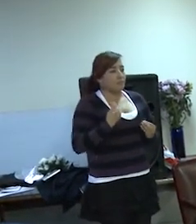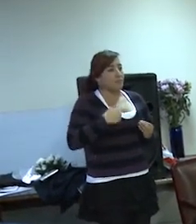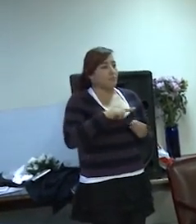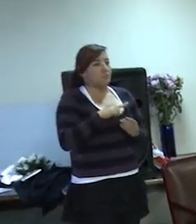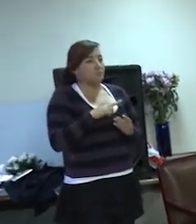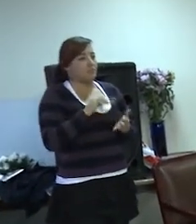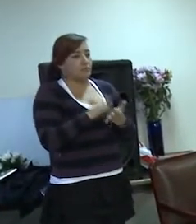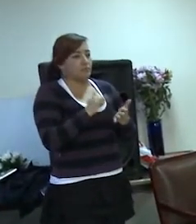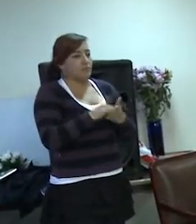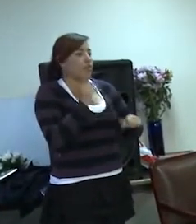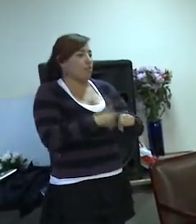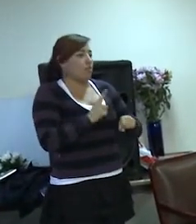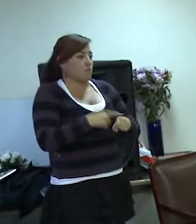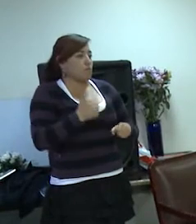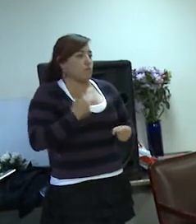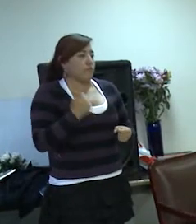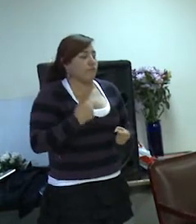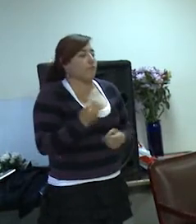viéndonos en el, durante este tiempo.